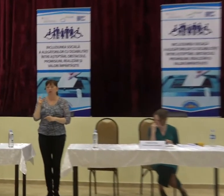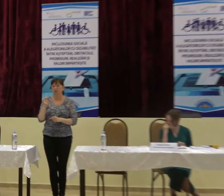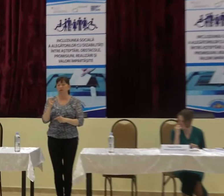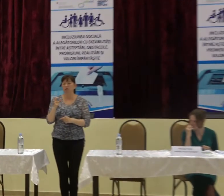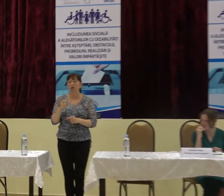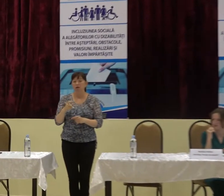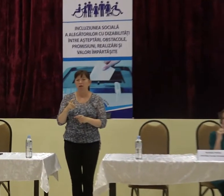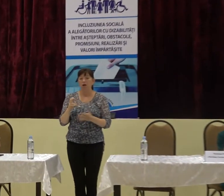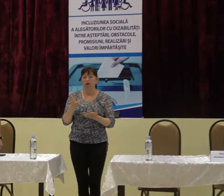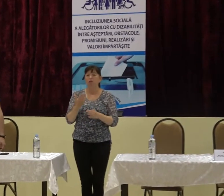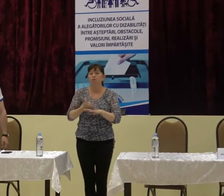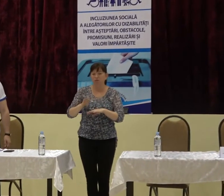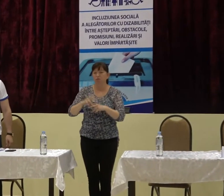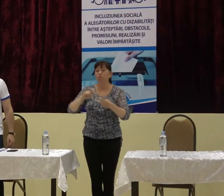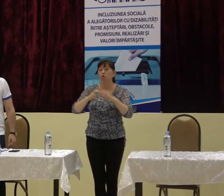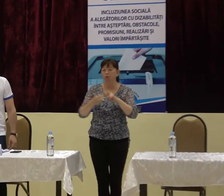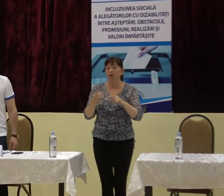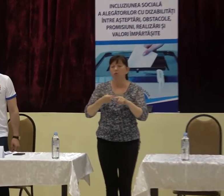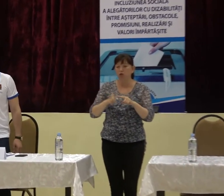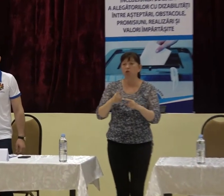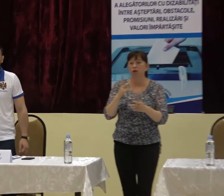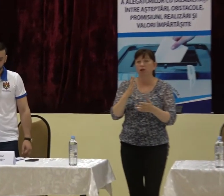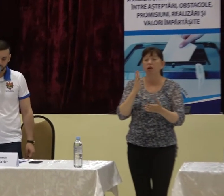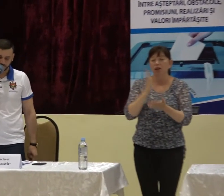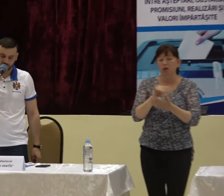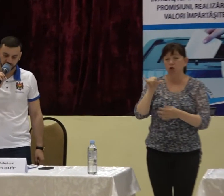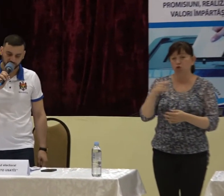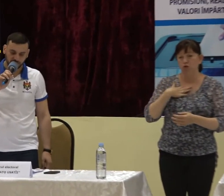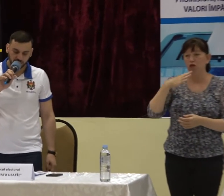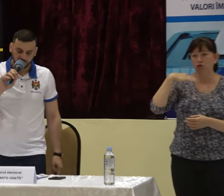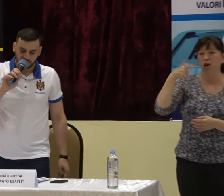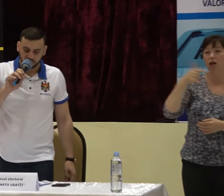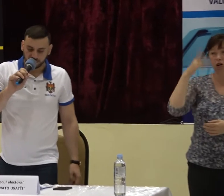se confruntă mai mulți cetățeni ai Republicii Moldova.